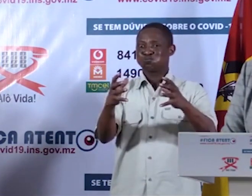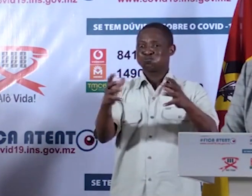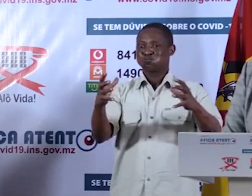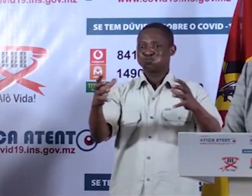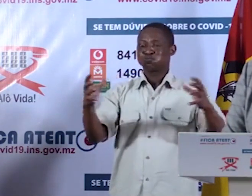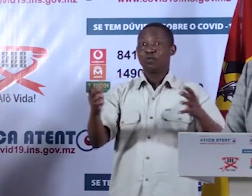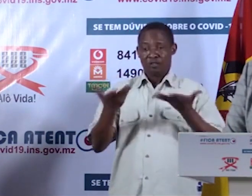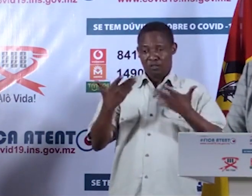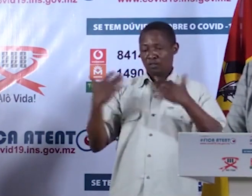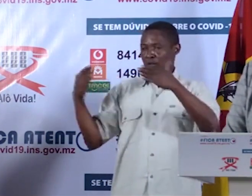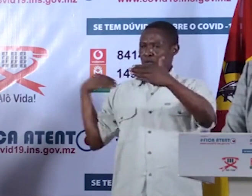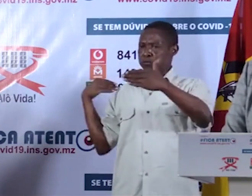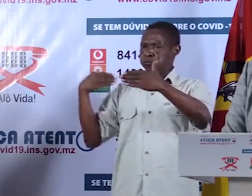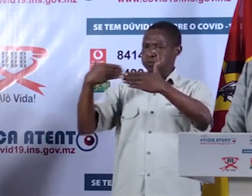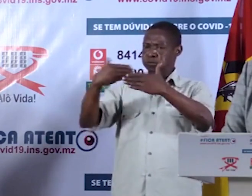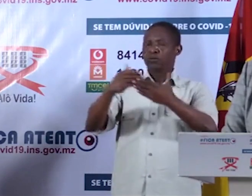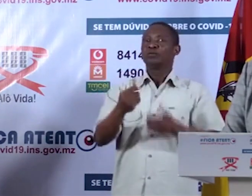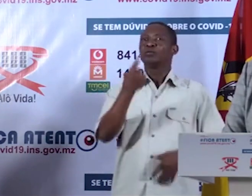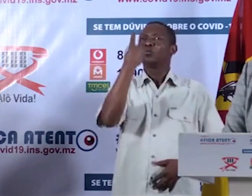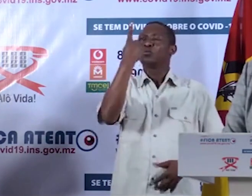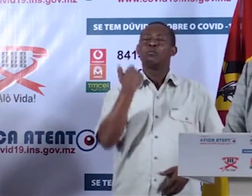temos um cumulativo de